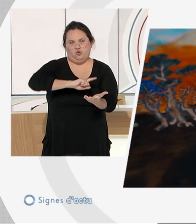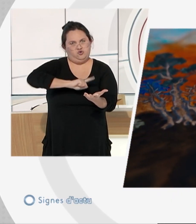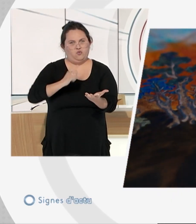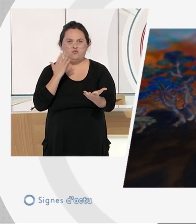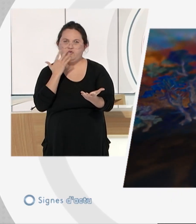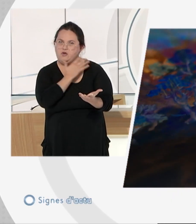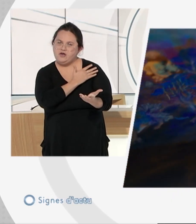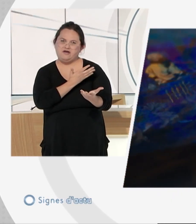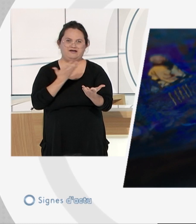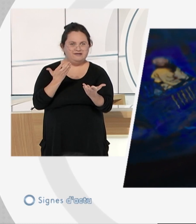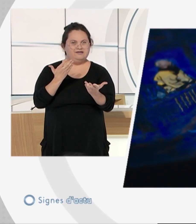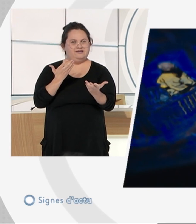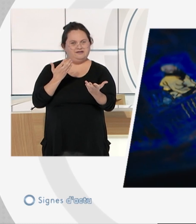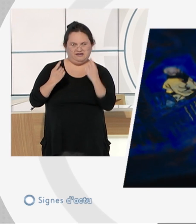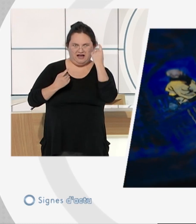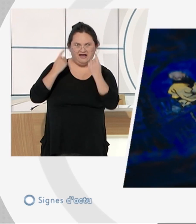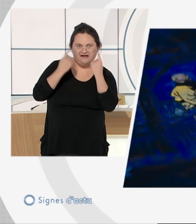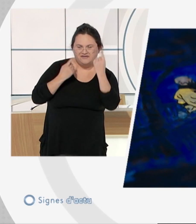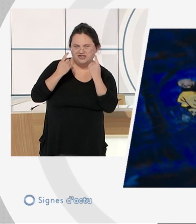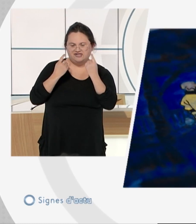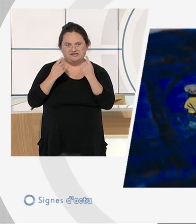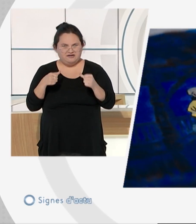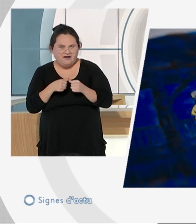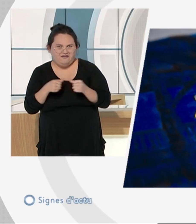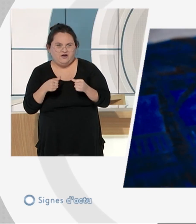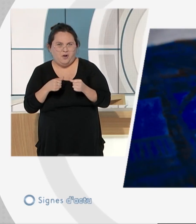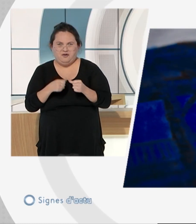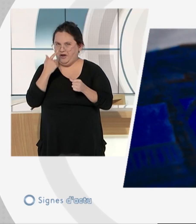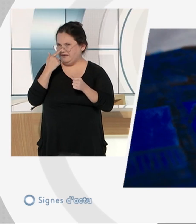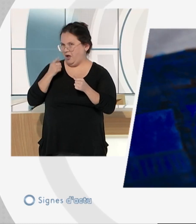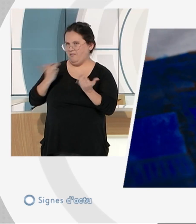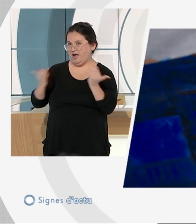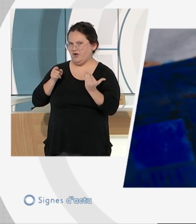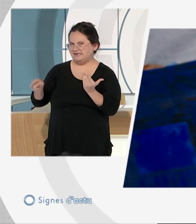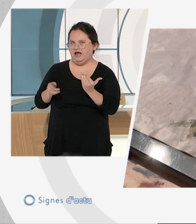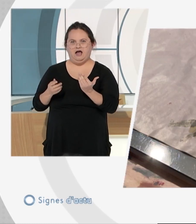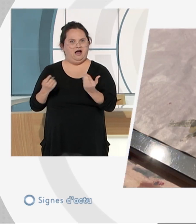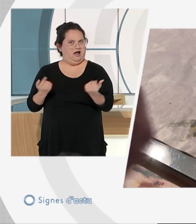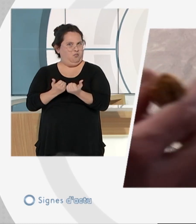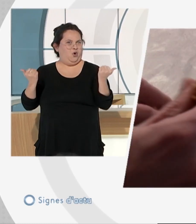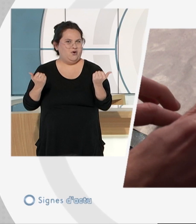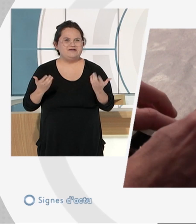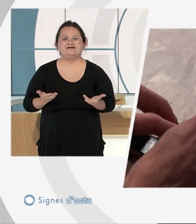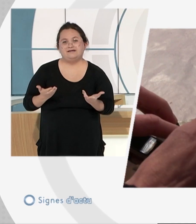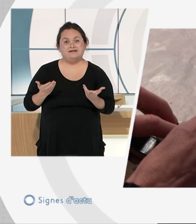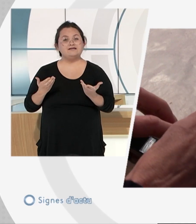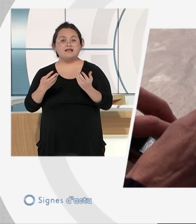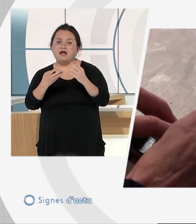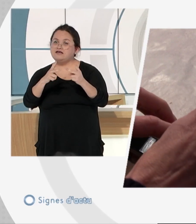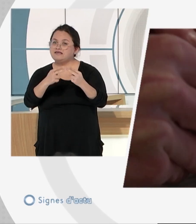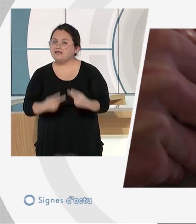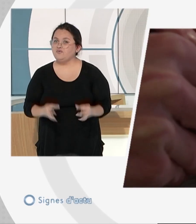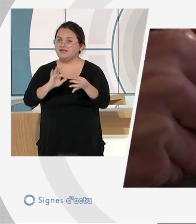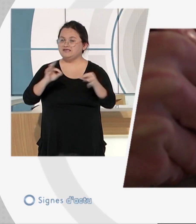Donc voilà, si je décortique un peu, je suis plutôt allé à l'opposé. Un dessin travaillé au service d'un scénario signé